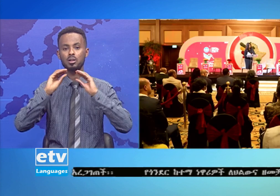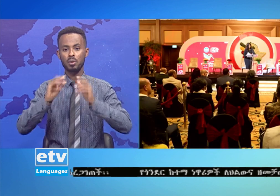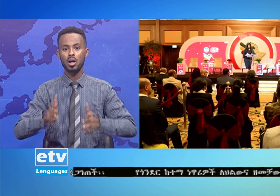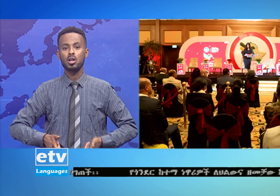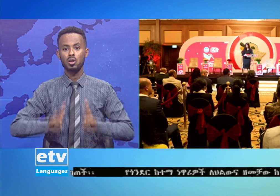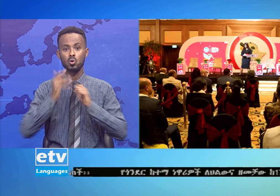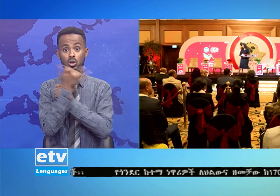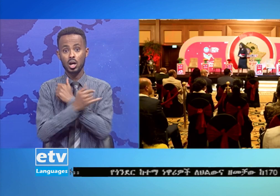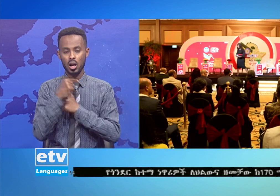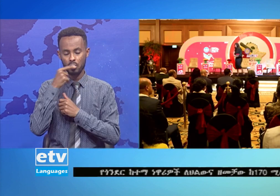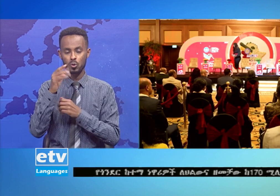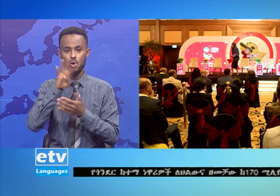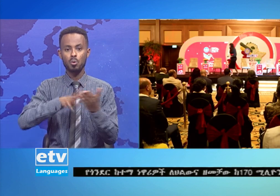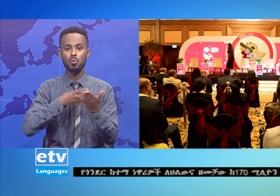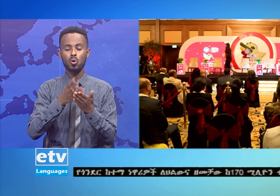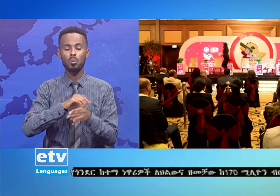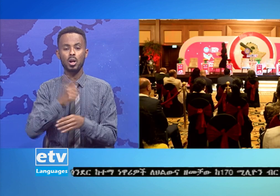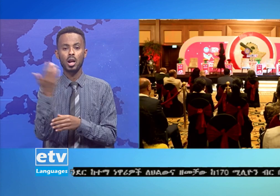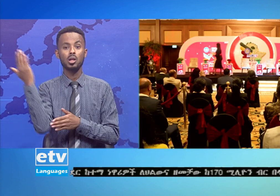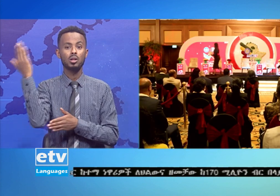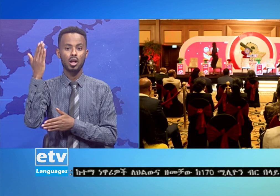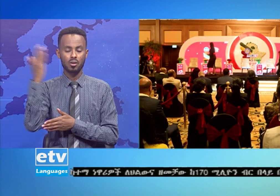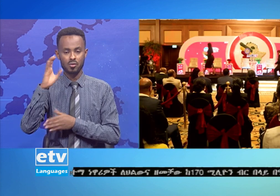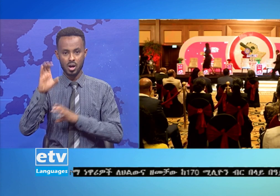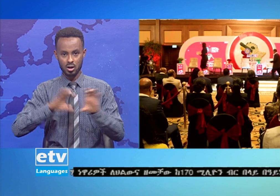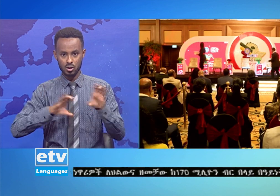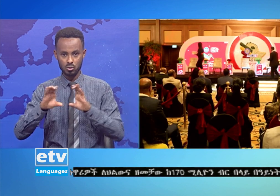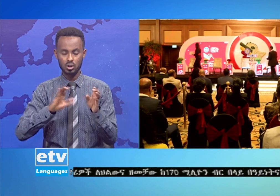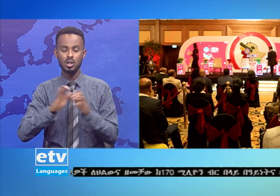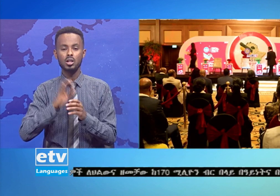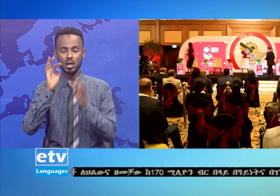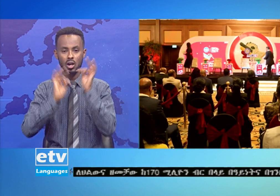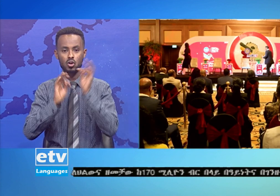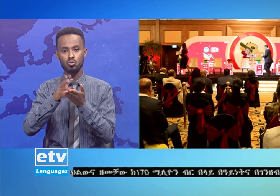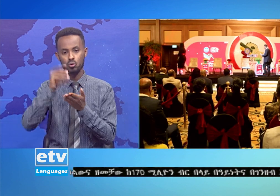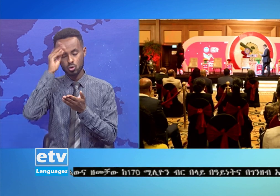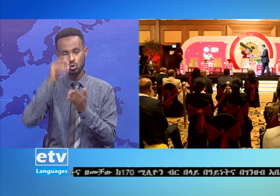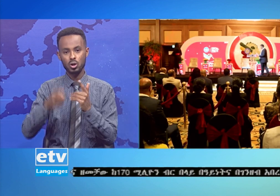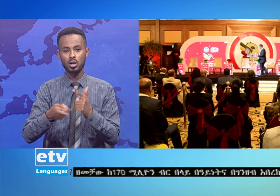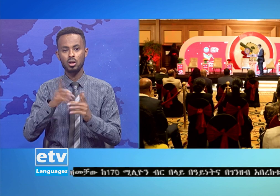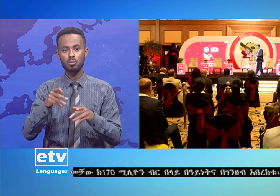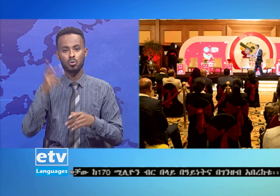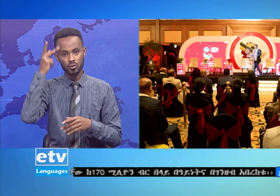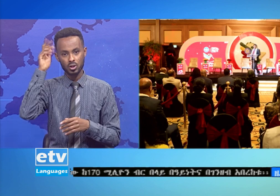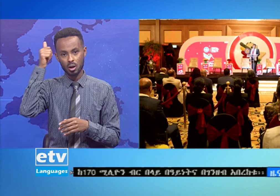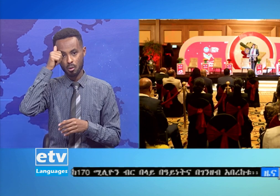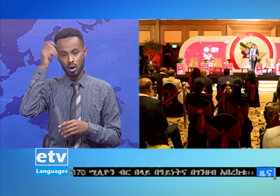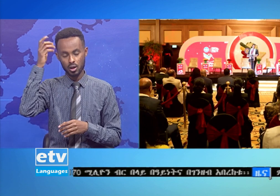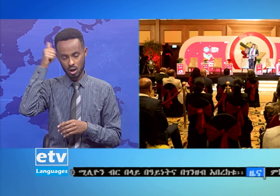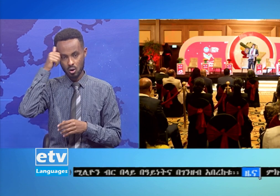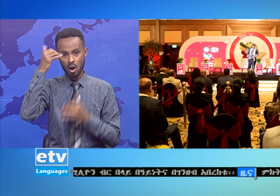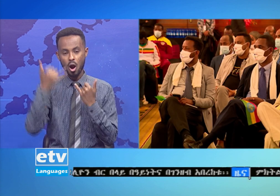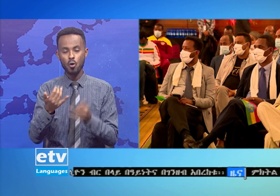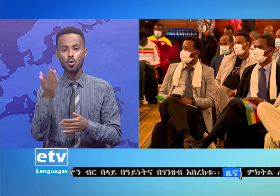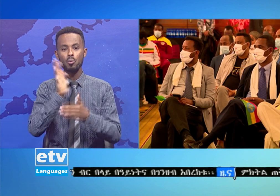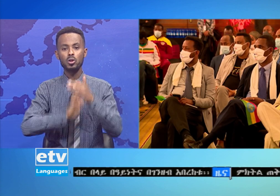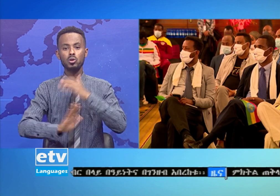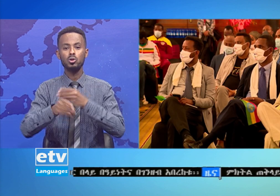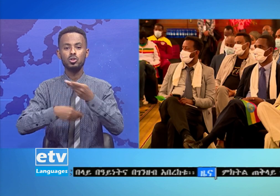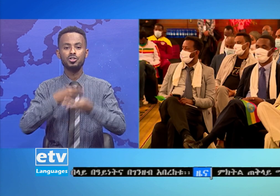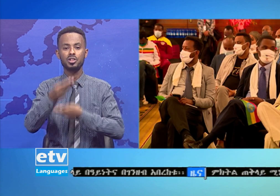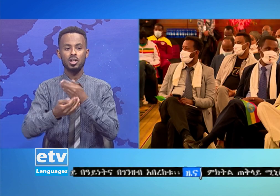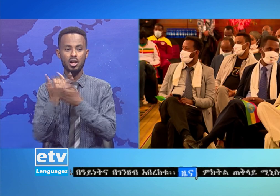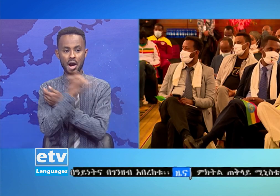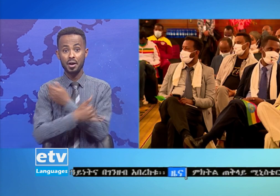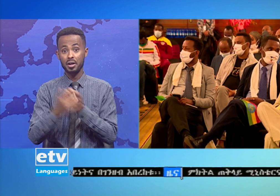ሀገር ናት የሚሉት በመድረኩ ሌላኛው ጥናታዊ ጽሑፍ አቅራቢ የታሪክ ምሁሩ ረዳት ፕሮፌሰር አበባው አያሌው፣ አሁንም በትውልድ ሽግግር